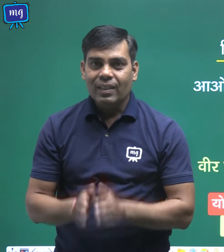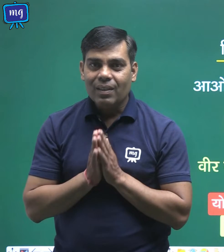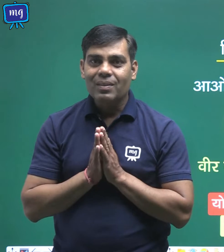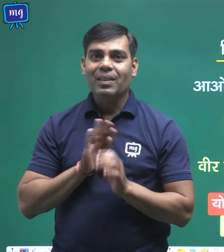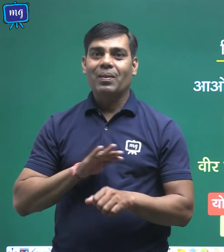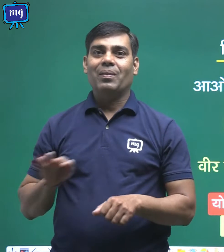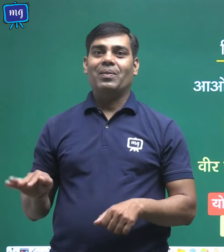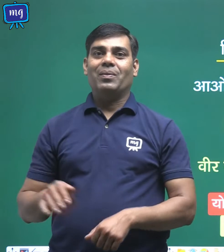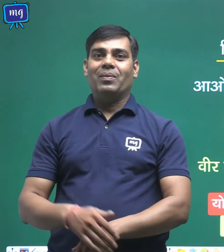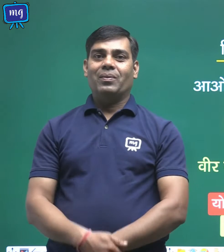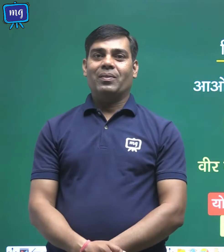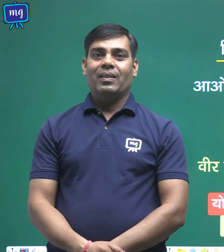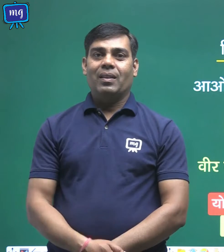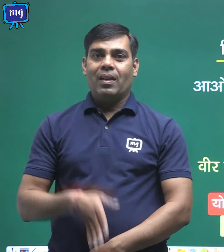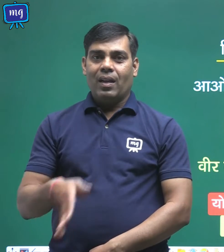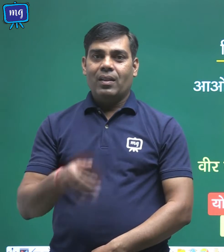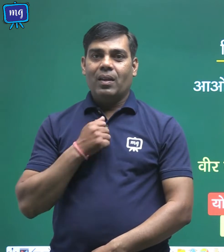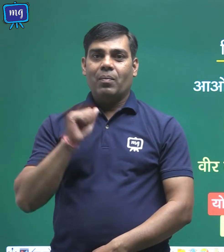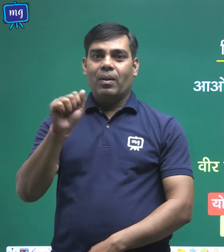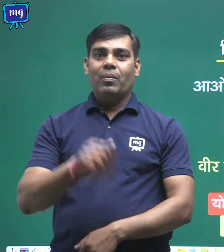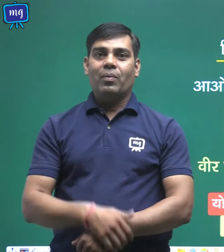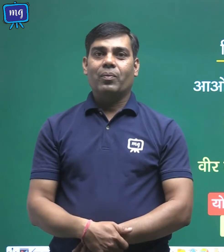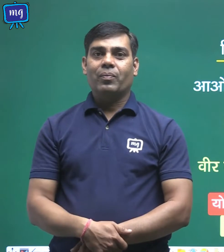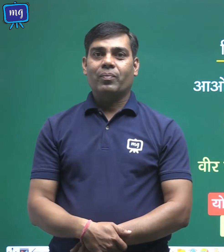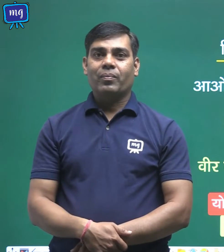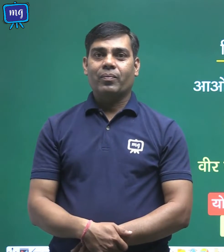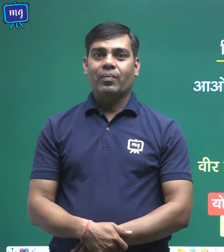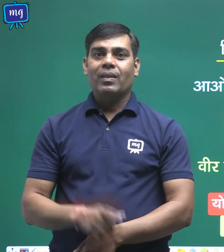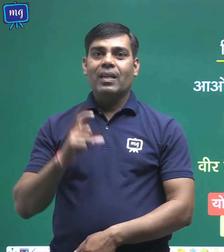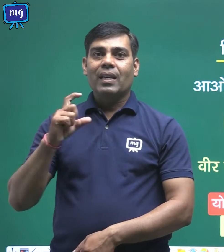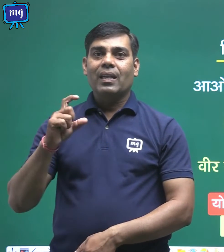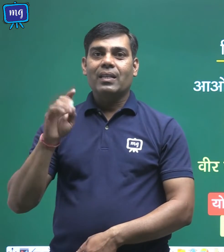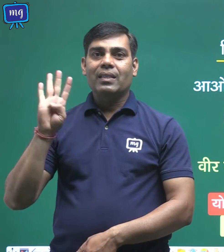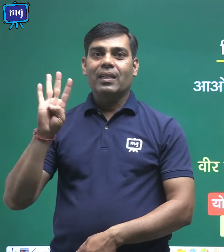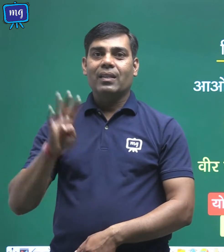नमस्ते प्यारे बच्चों। आज हम आपको कक्षा 4